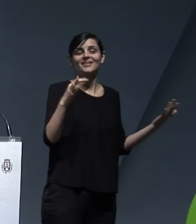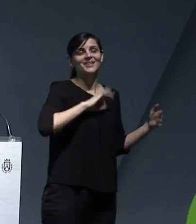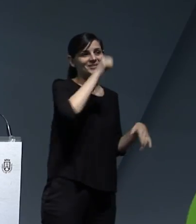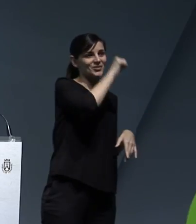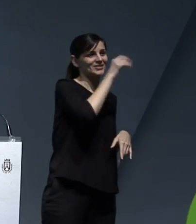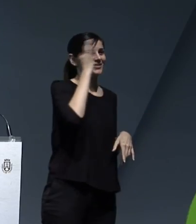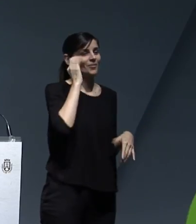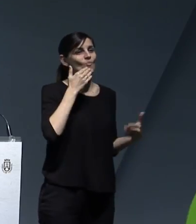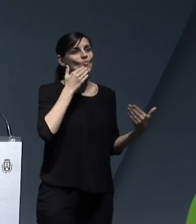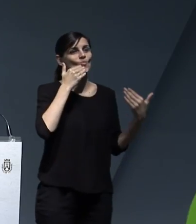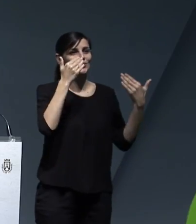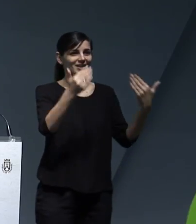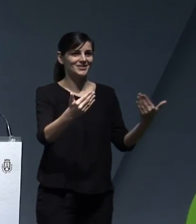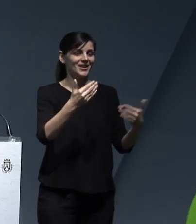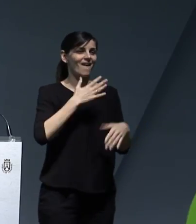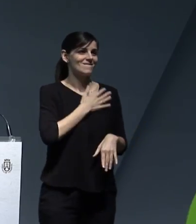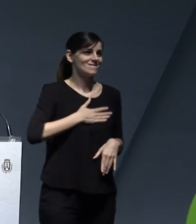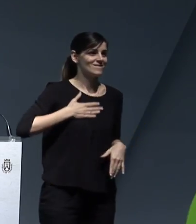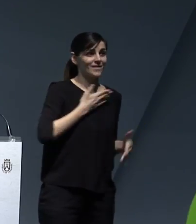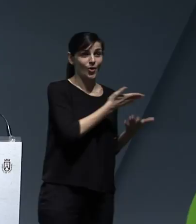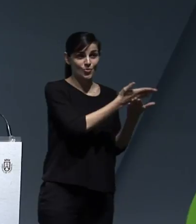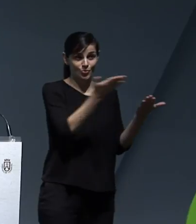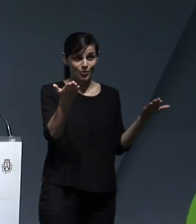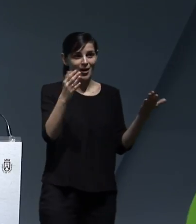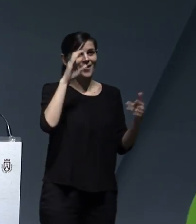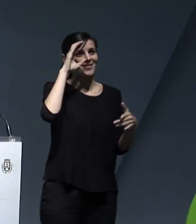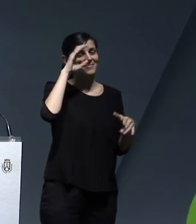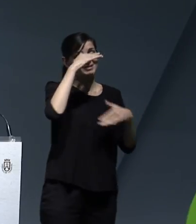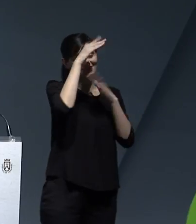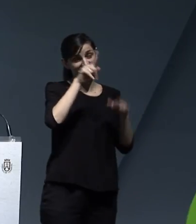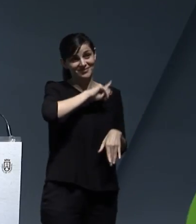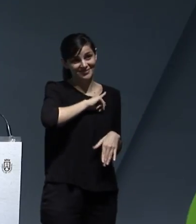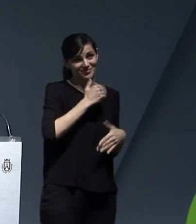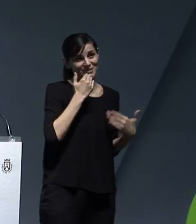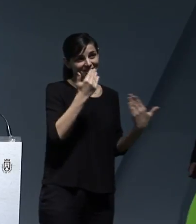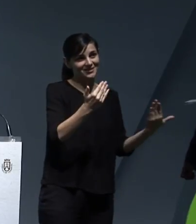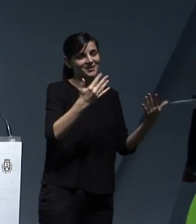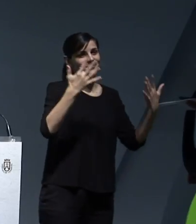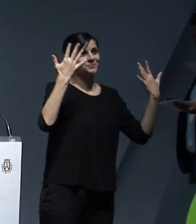muchísimas gracias por la generosidad de haber prestado atención a estas palabras de Silvanada.